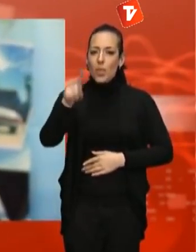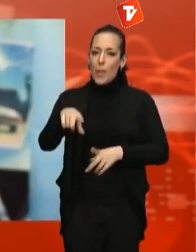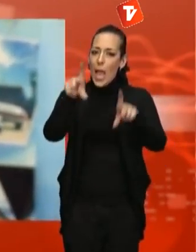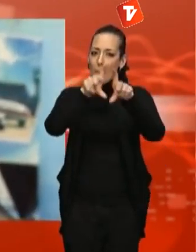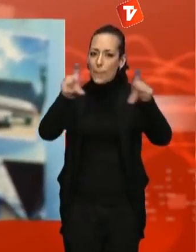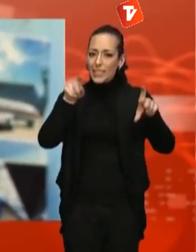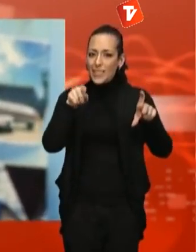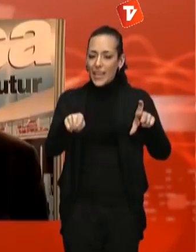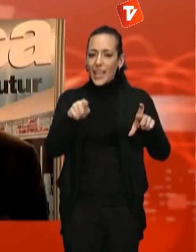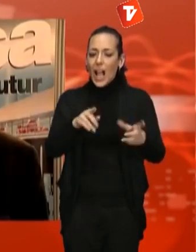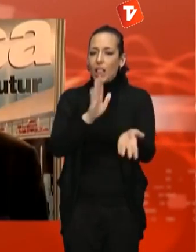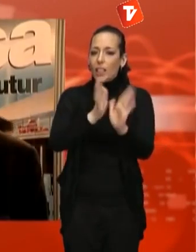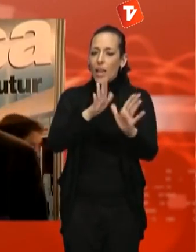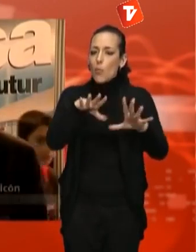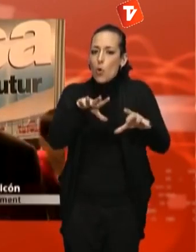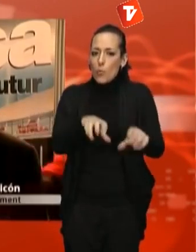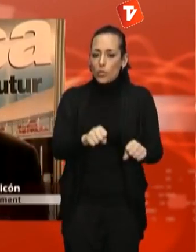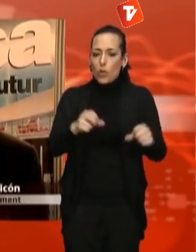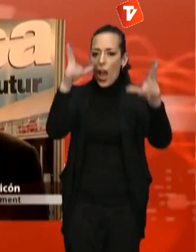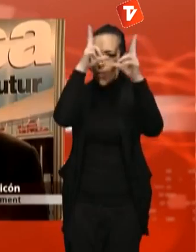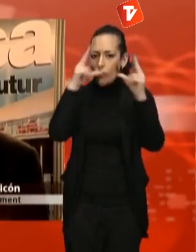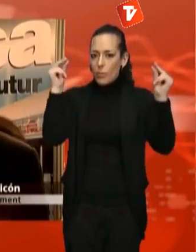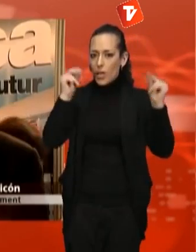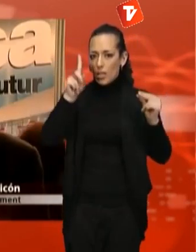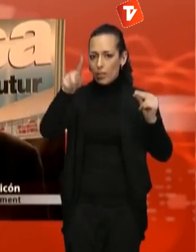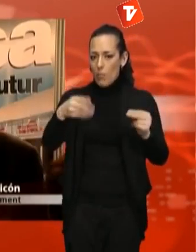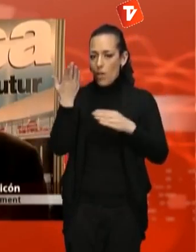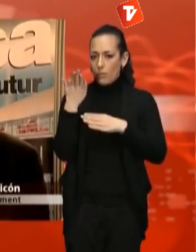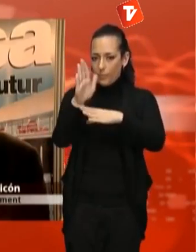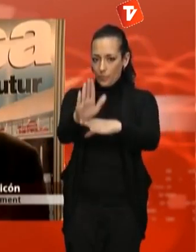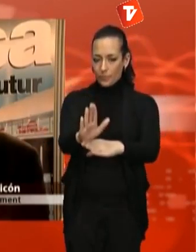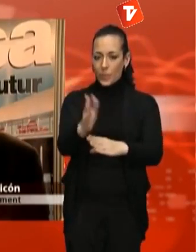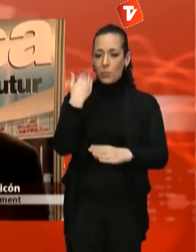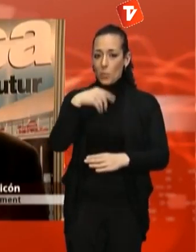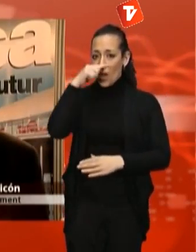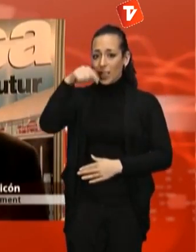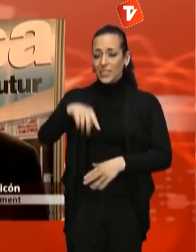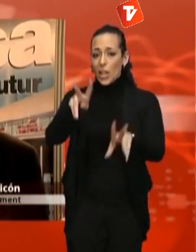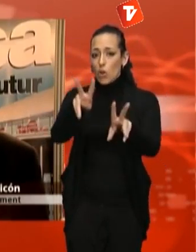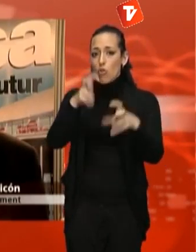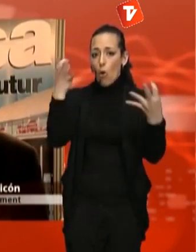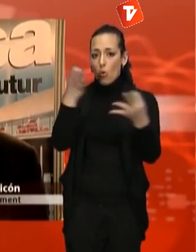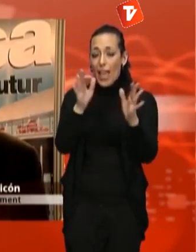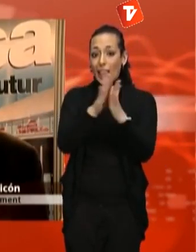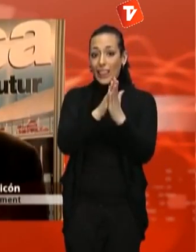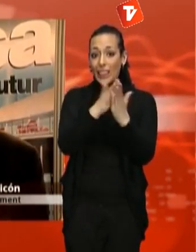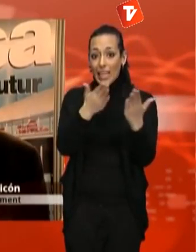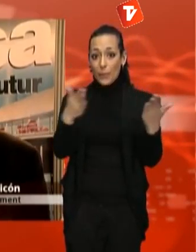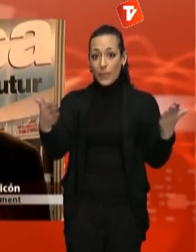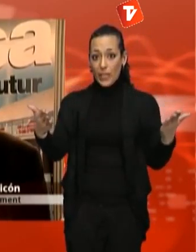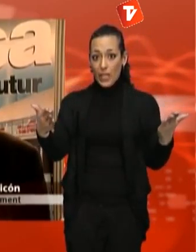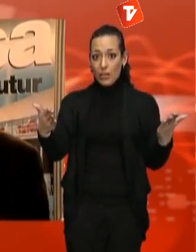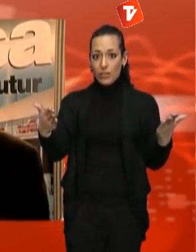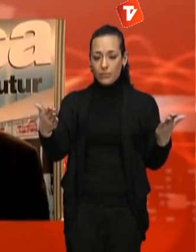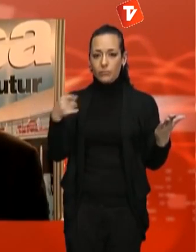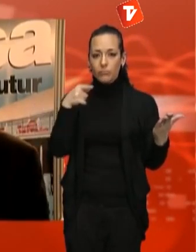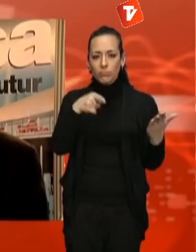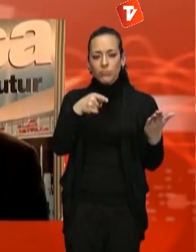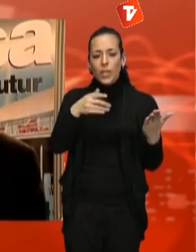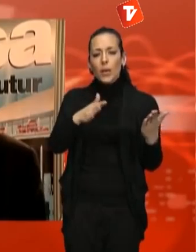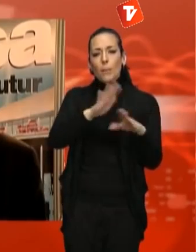i la teràpia ocupacional. I un guany també com una novetat, hem editat també un tríptic en què el que fem és promocionar tot el tema de